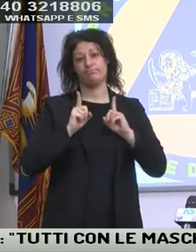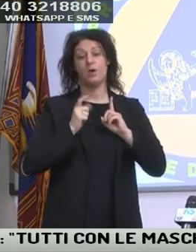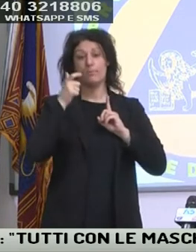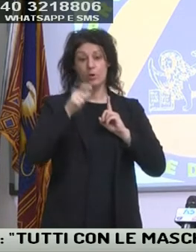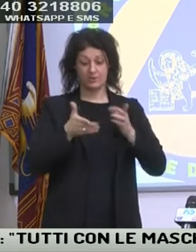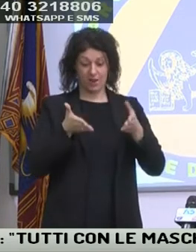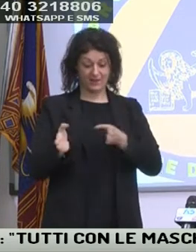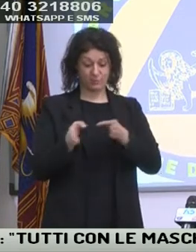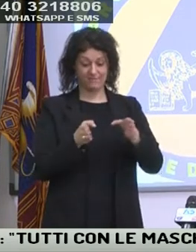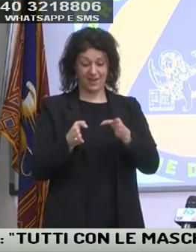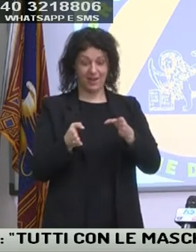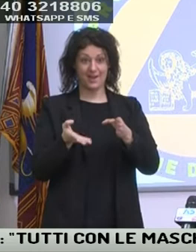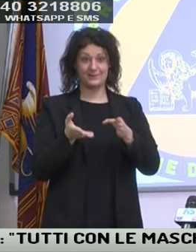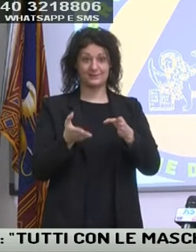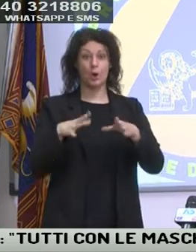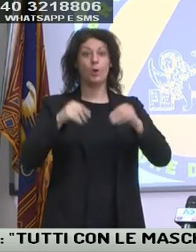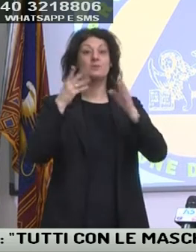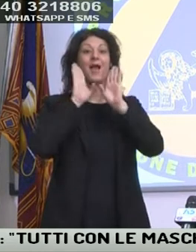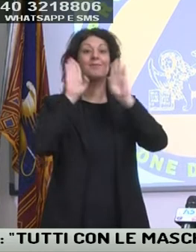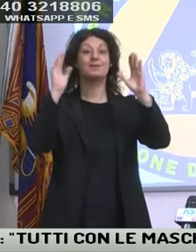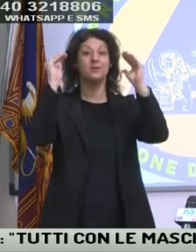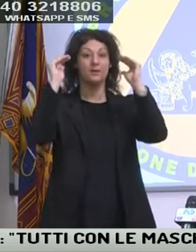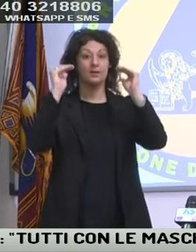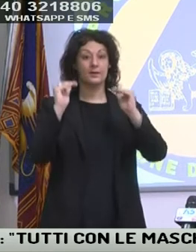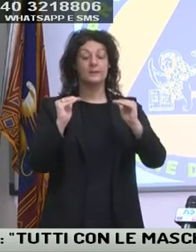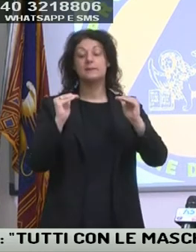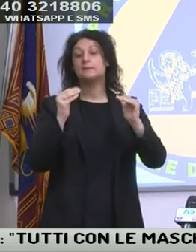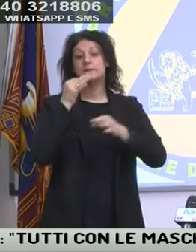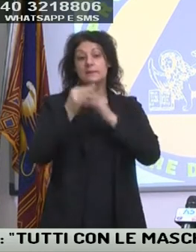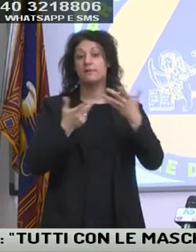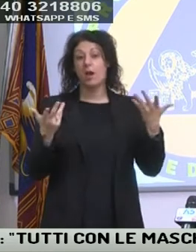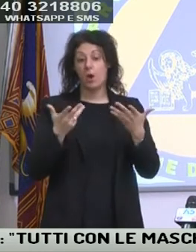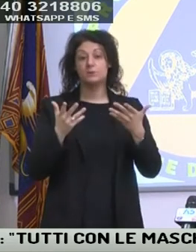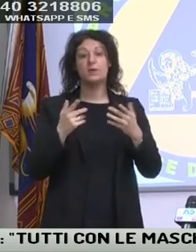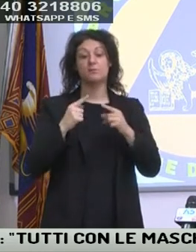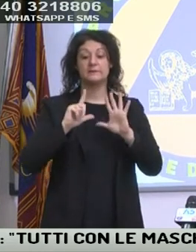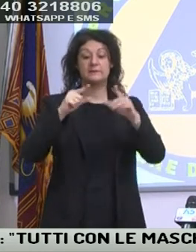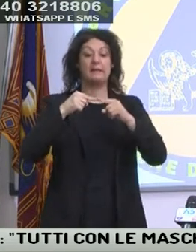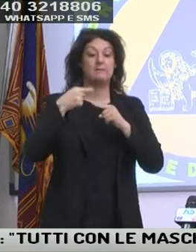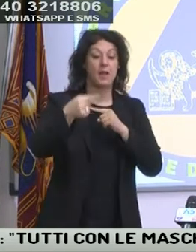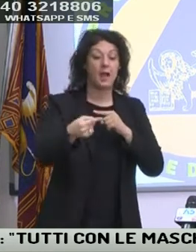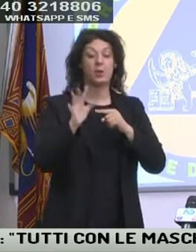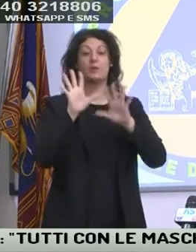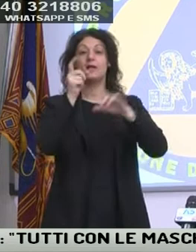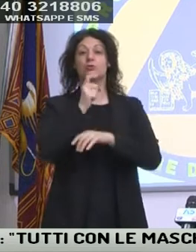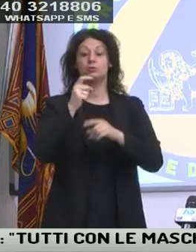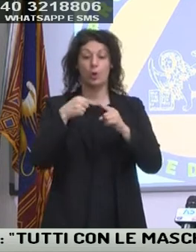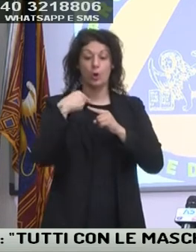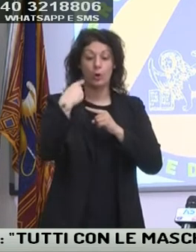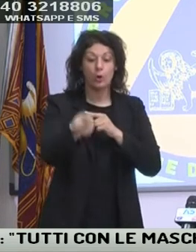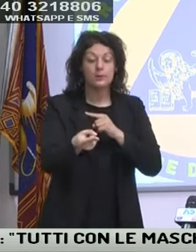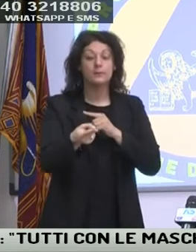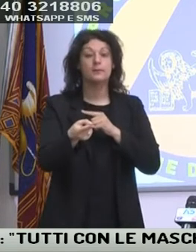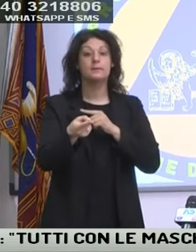che fra 20 giorni, quando saremo a totale regime, o fra 10 giorni, o fra una settimana, quello che è, finisce che